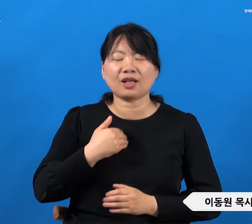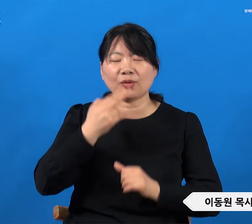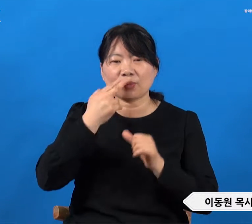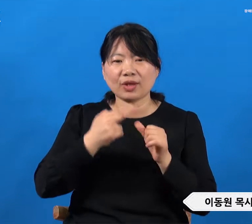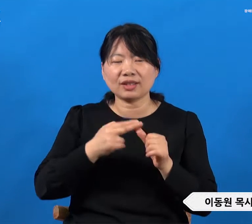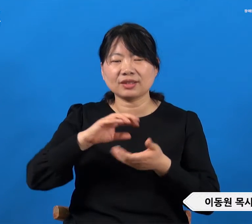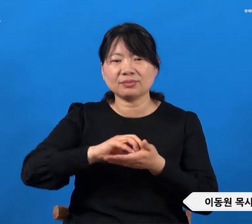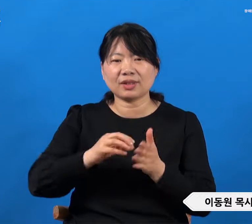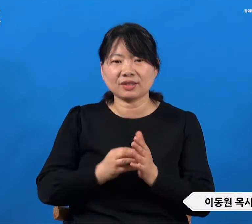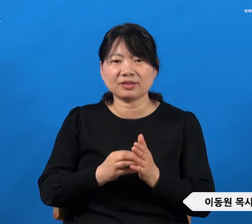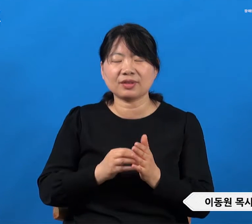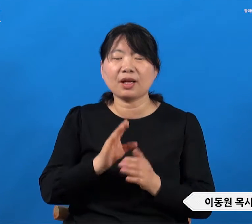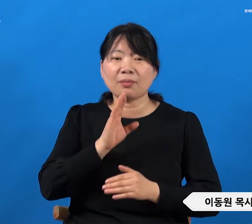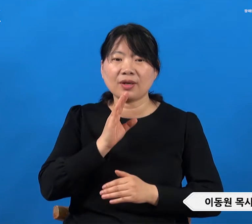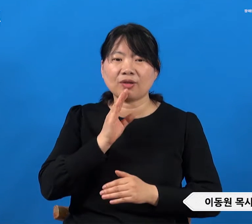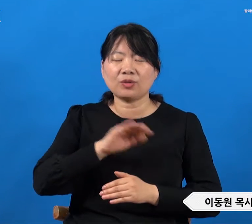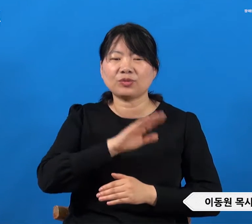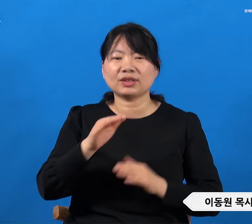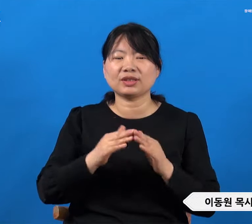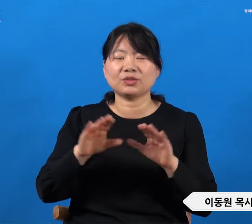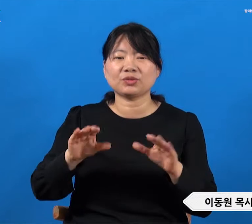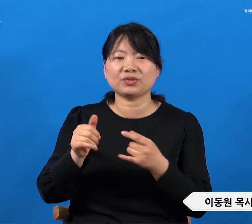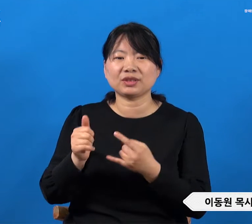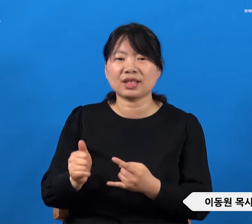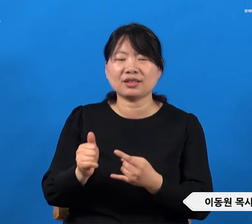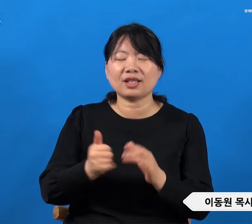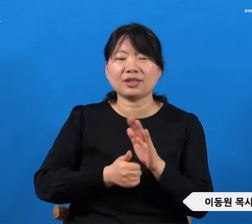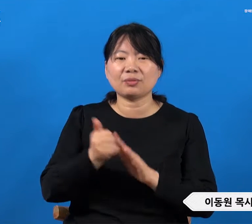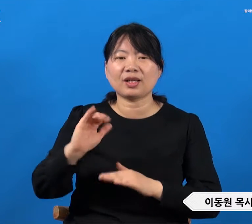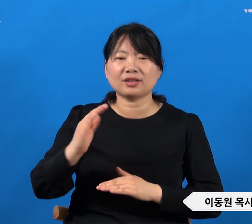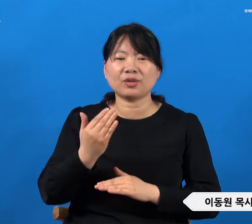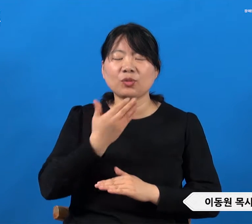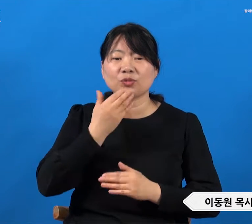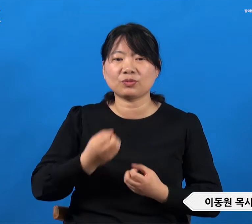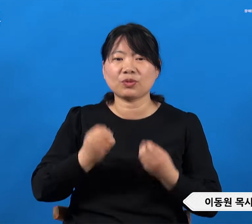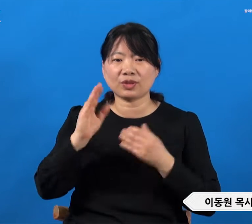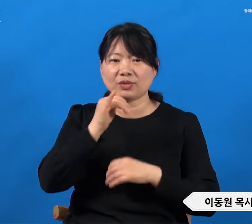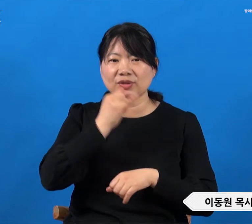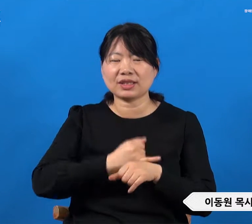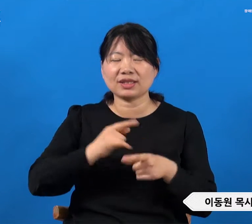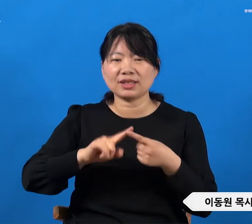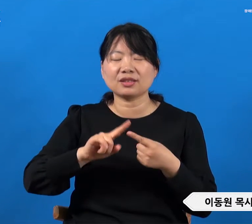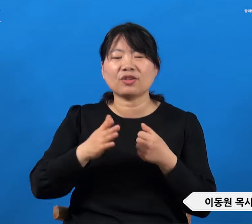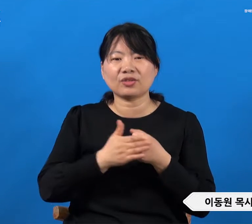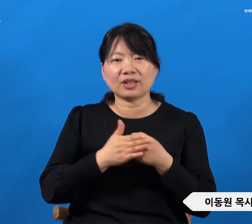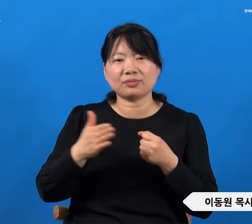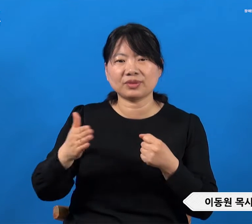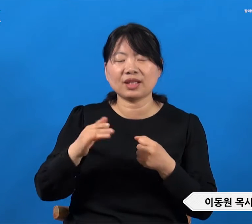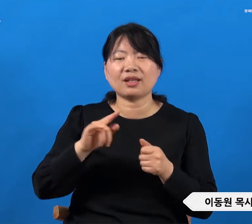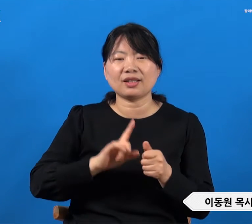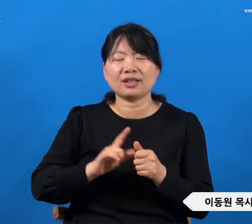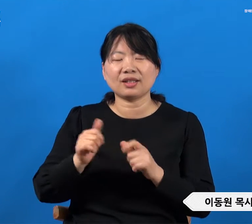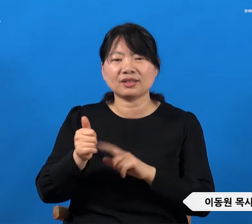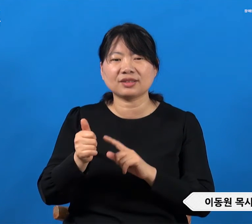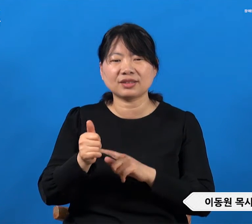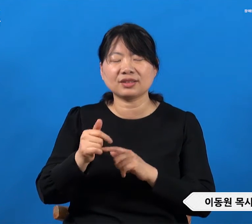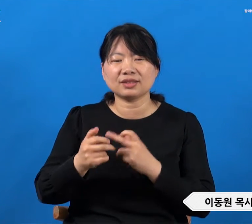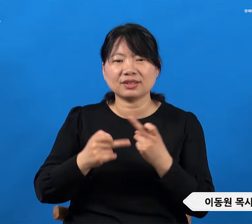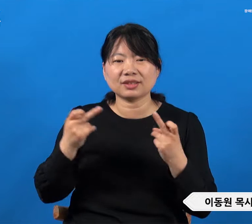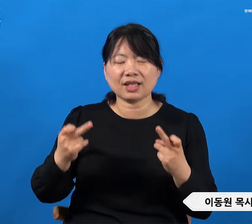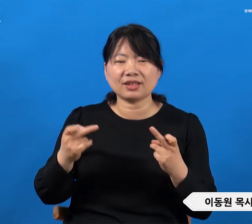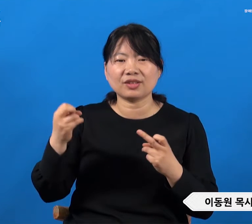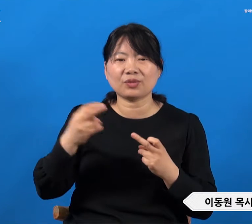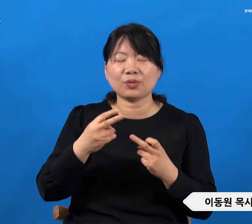내가 도전한 그만큼이 바로 우리의 이웃들에게 희망이 되고 축복이 될 수 있다는 사실 때문에 그는 이